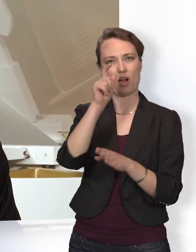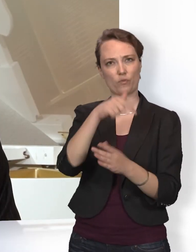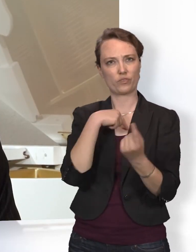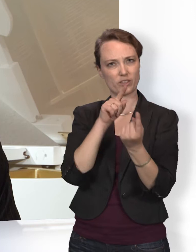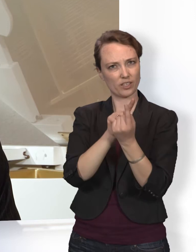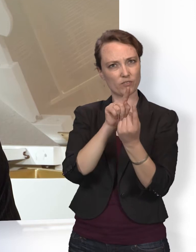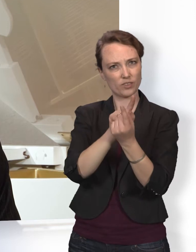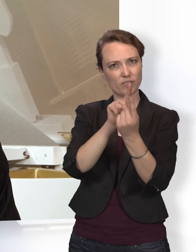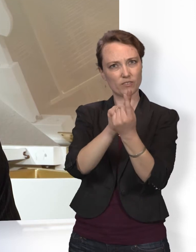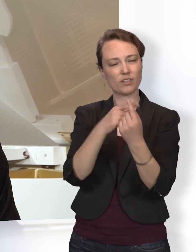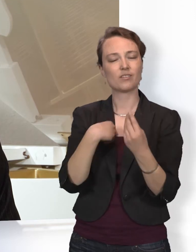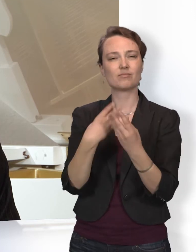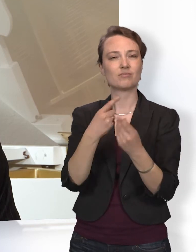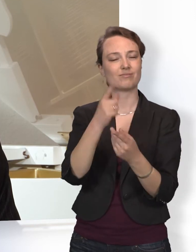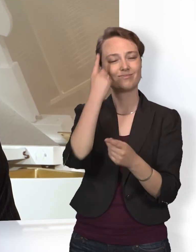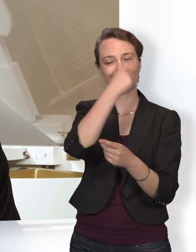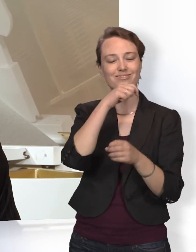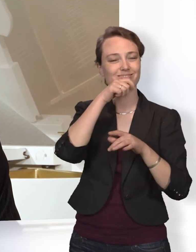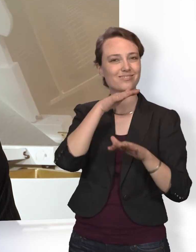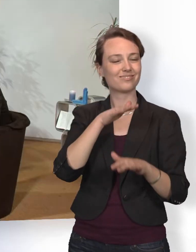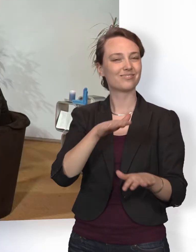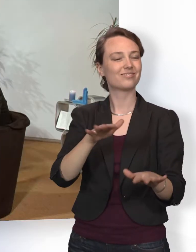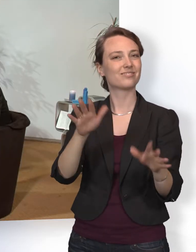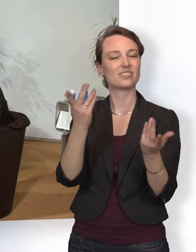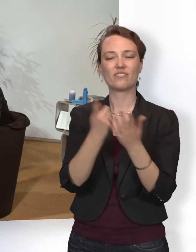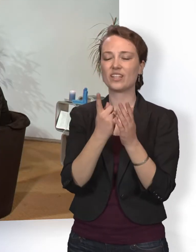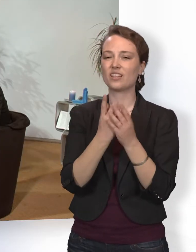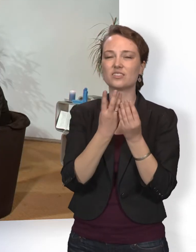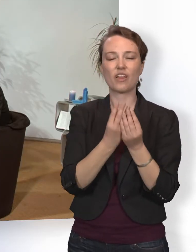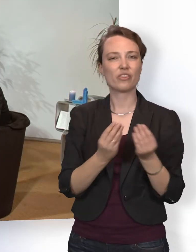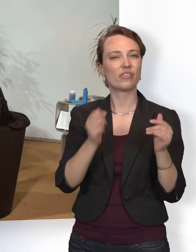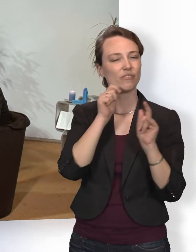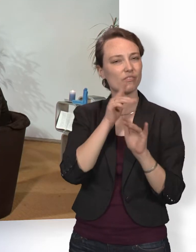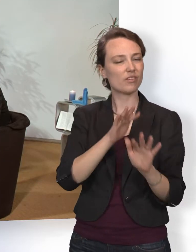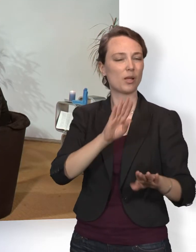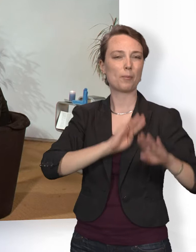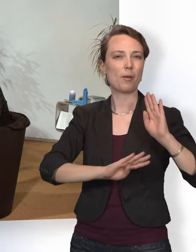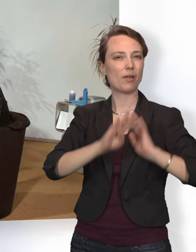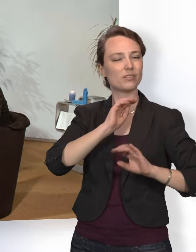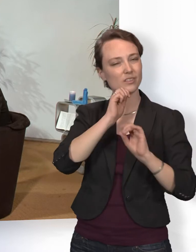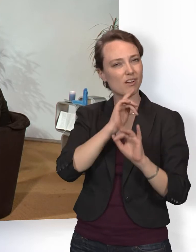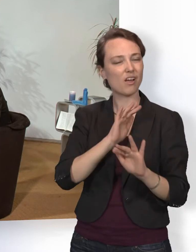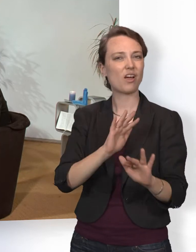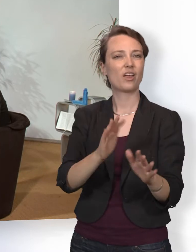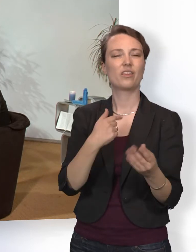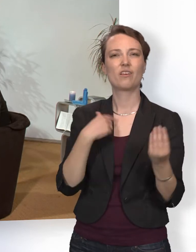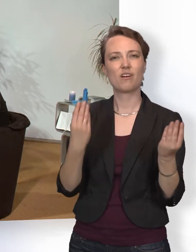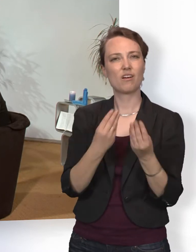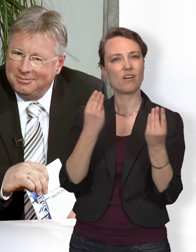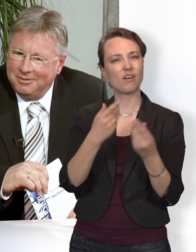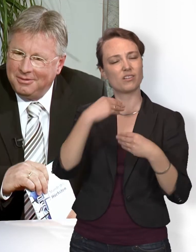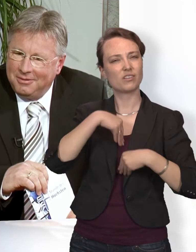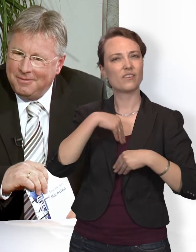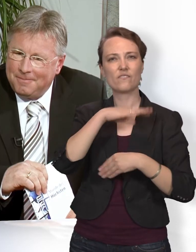Eindruck, Mensch, der strahlt Sanftmütigkeit aus, der strahlt Barmherzigkeit aus. Der hat ganz viel von Jesus.